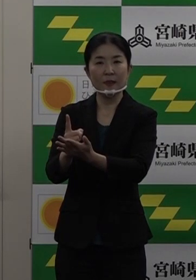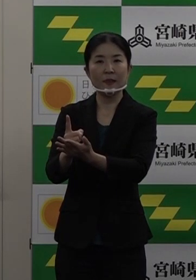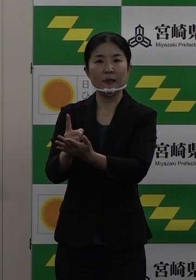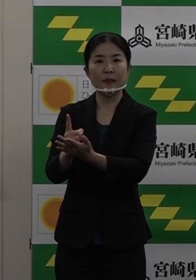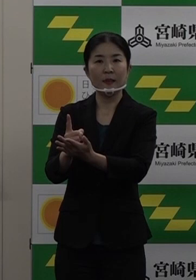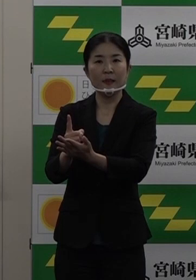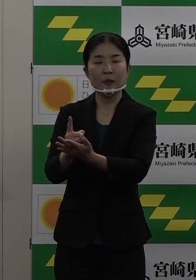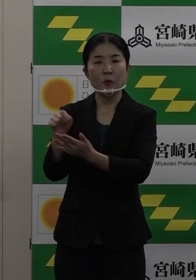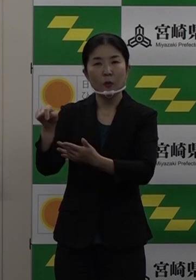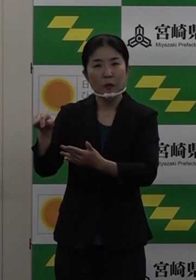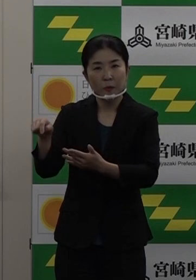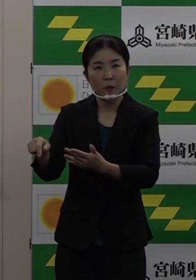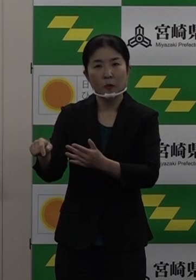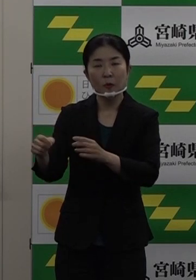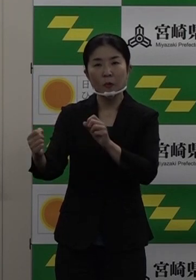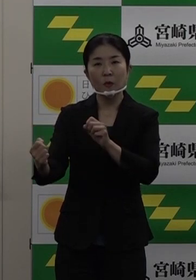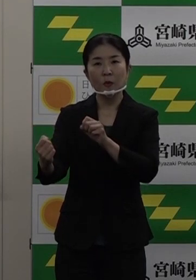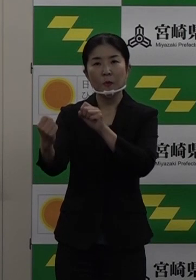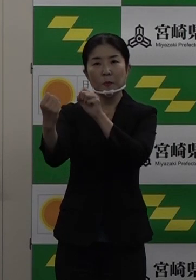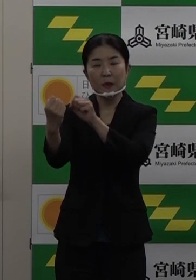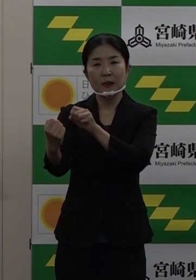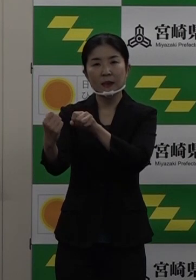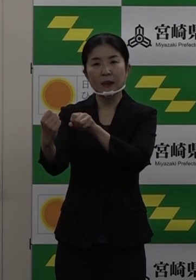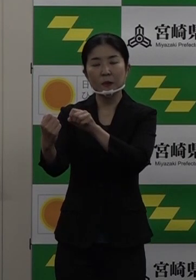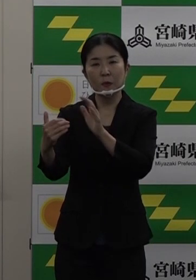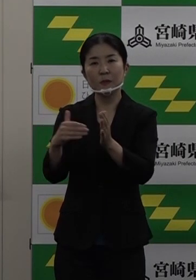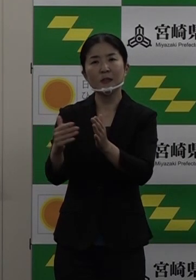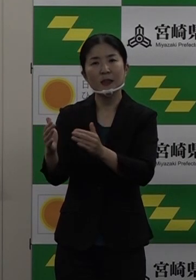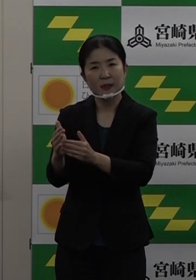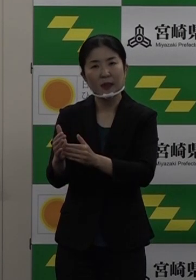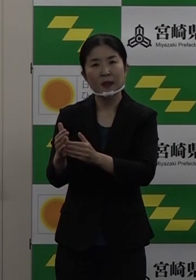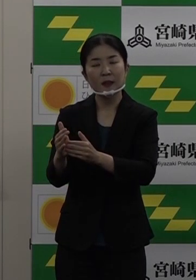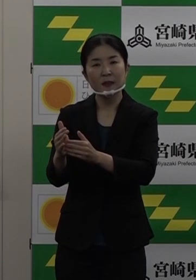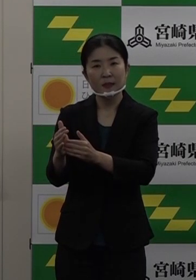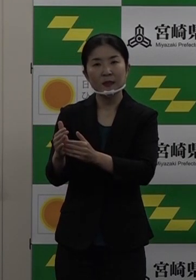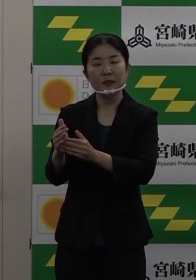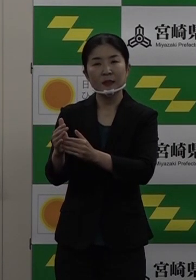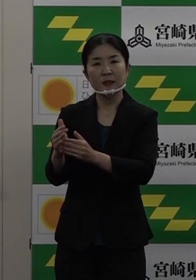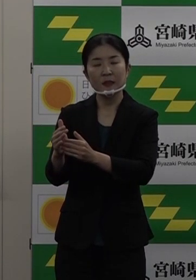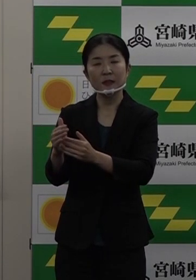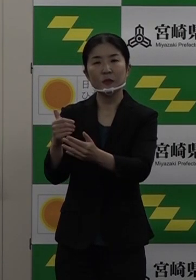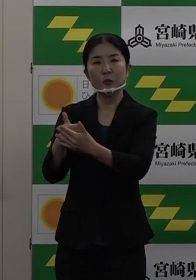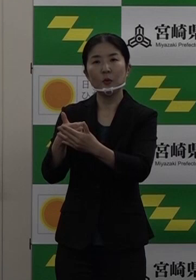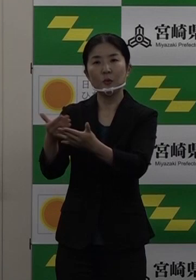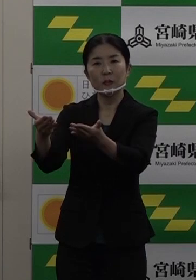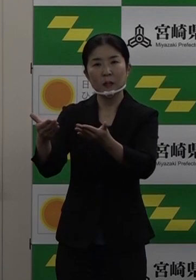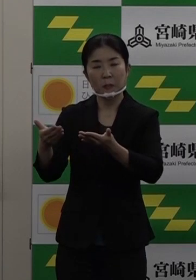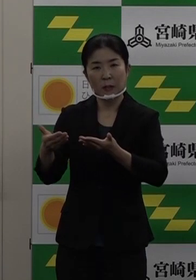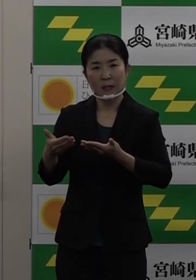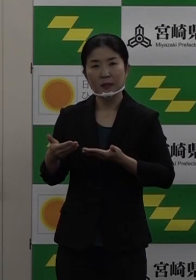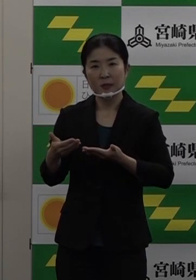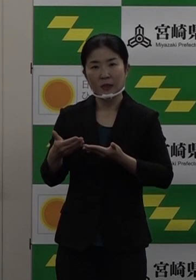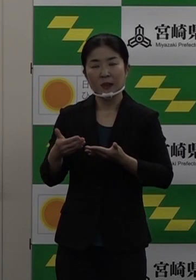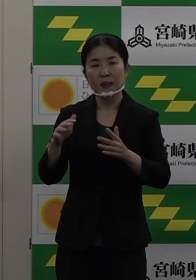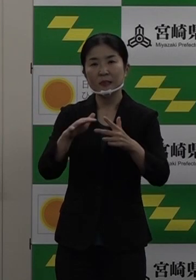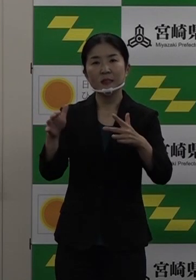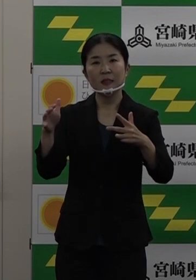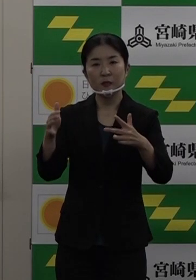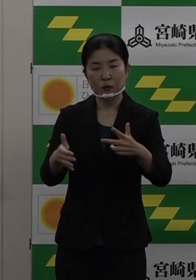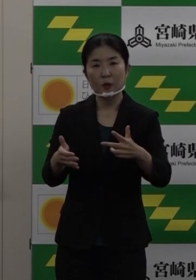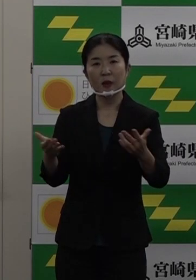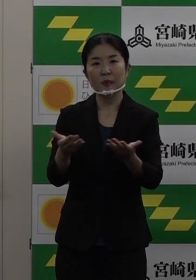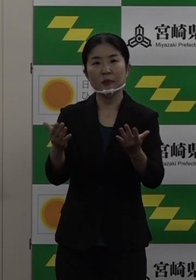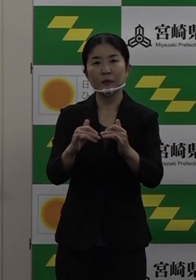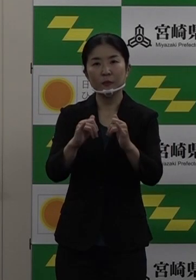。これも面会制限等のことに応じていただき、特にそういう施設の従事者の皆様で